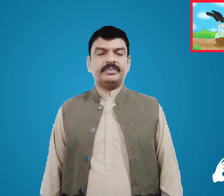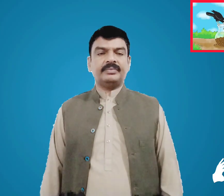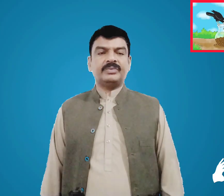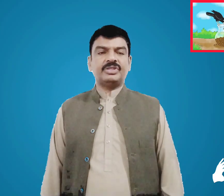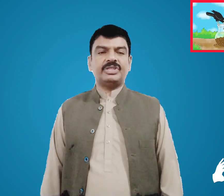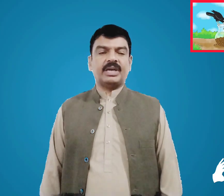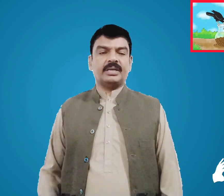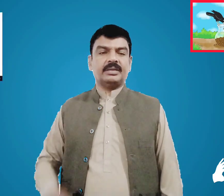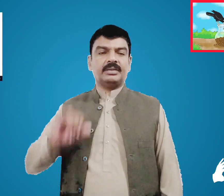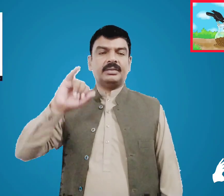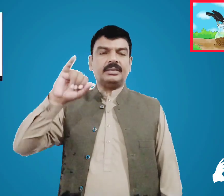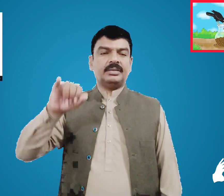जग